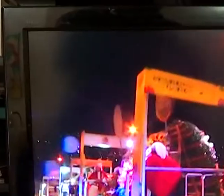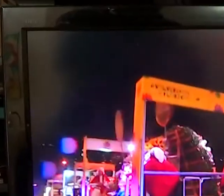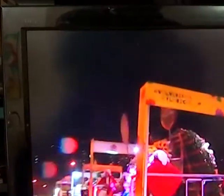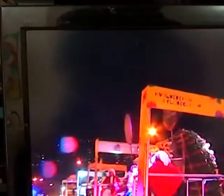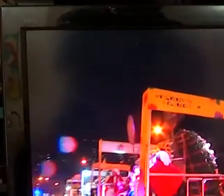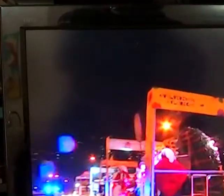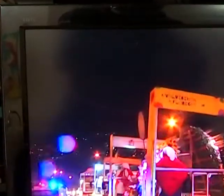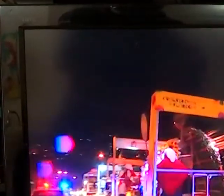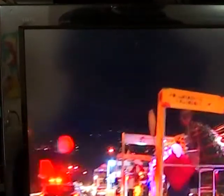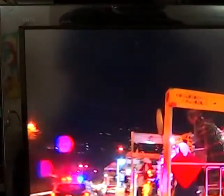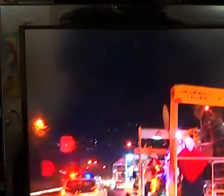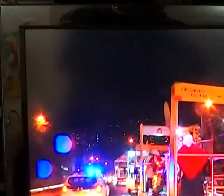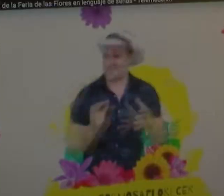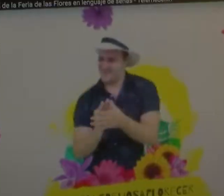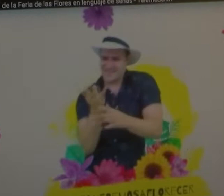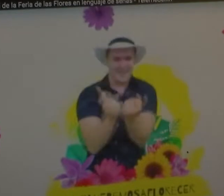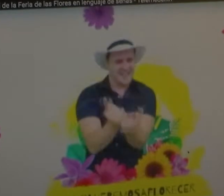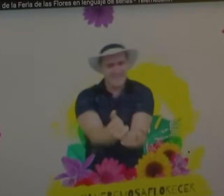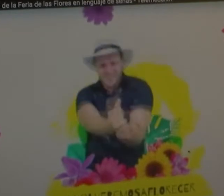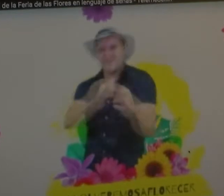subtítulos o señas que él pueda entender.